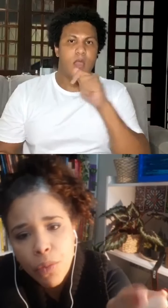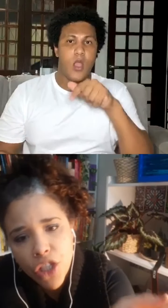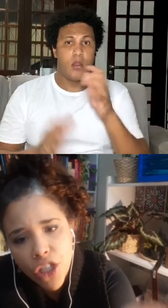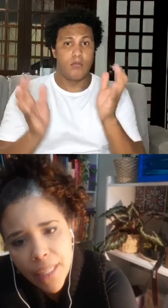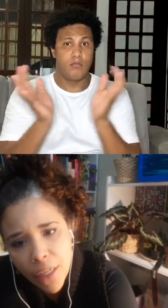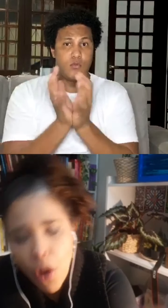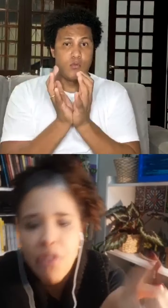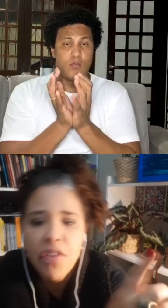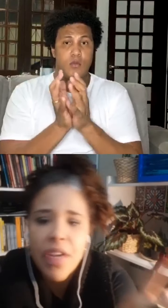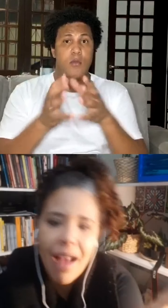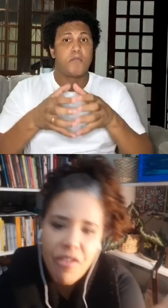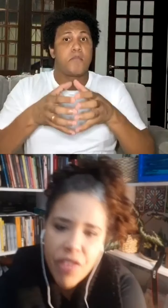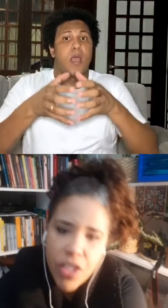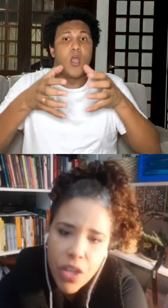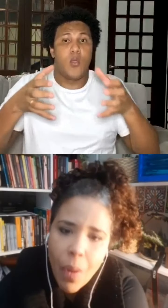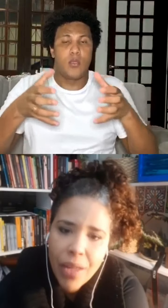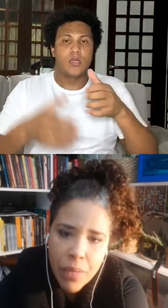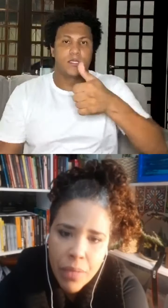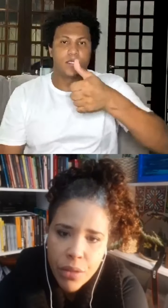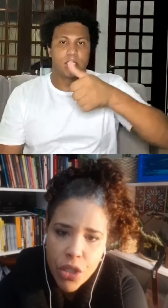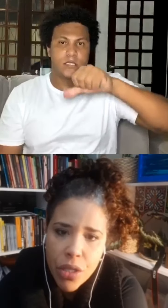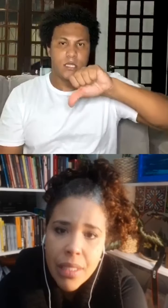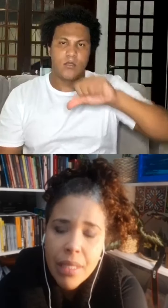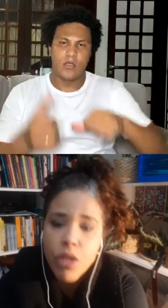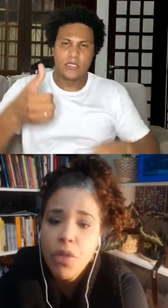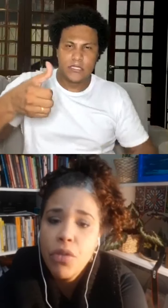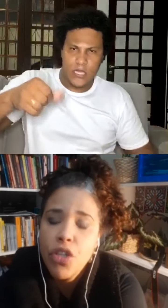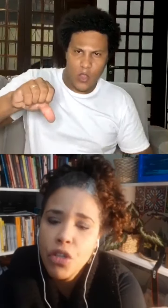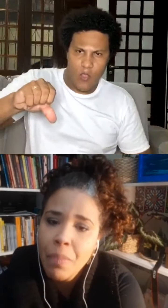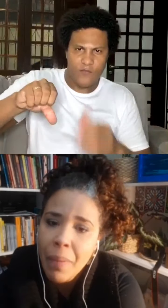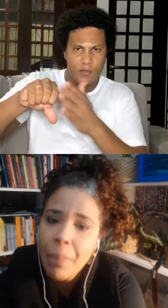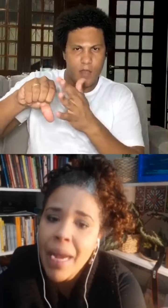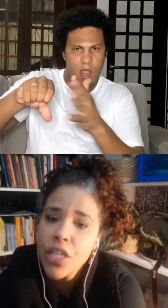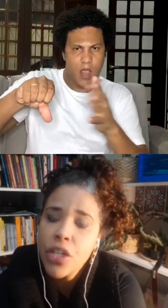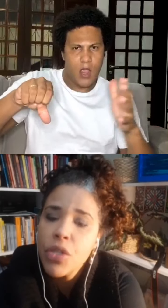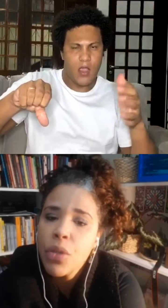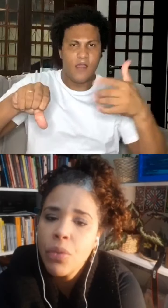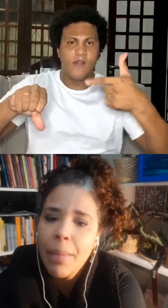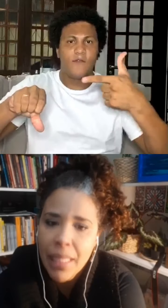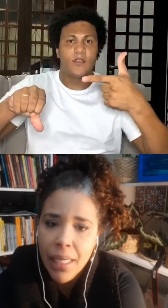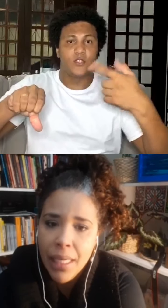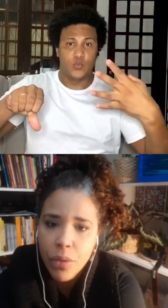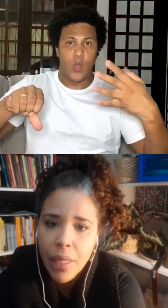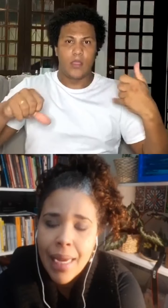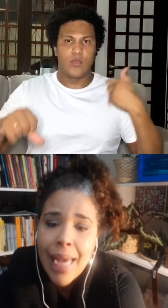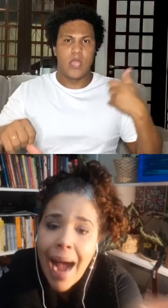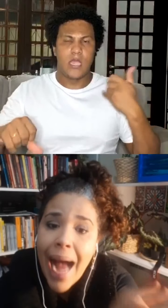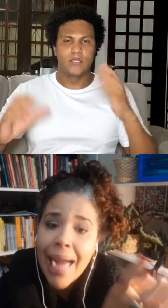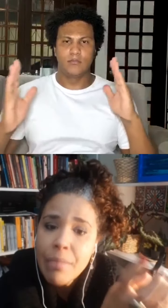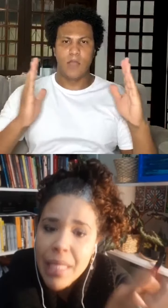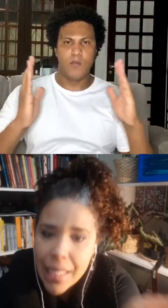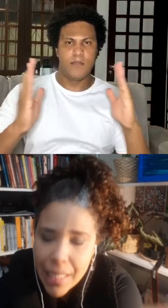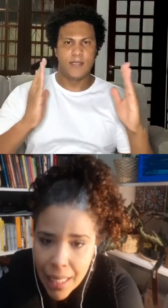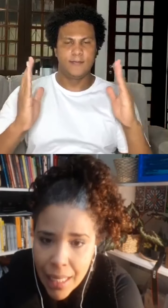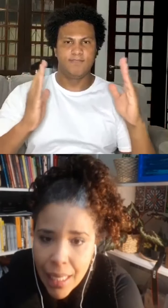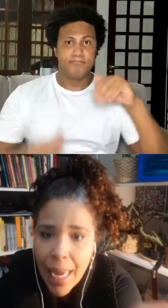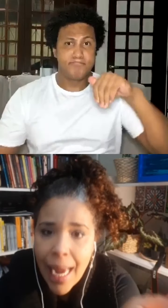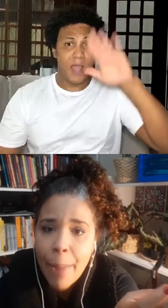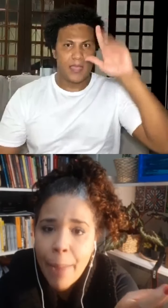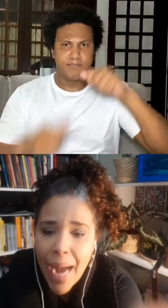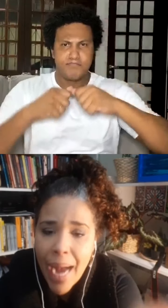de 19 a 24 anos. São as pessoas que mais estão se contaminando. A camisinha